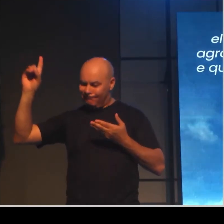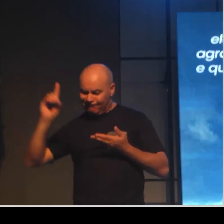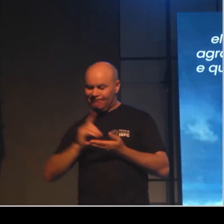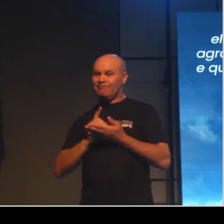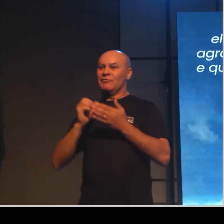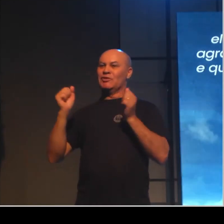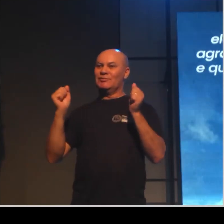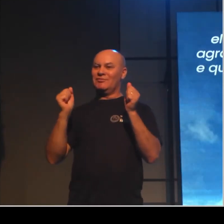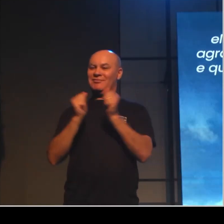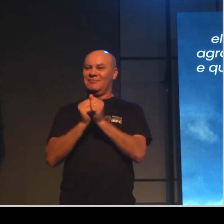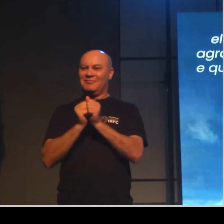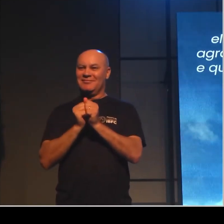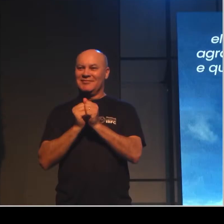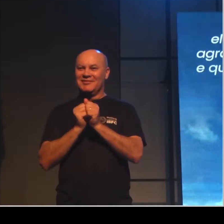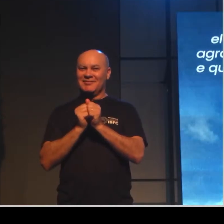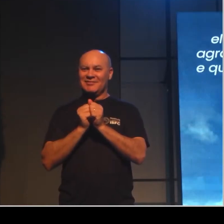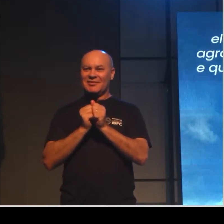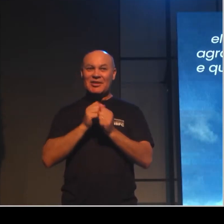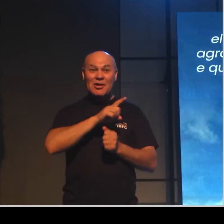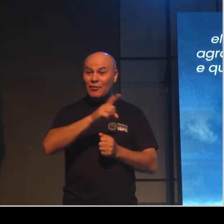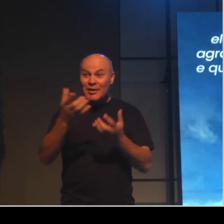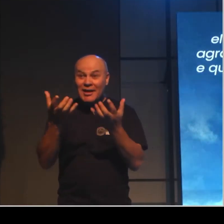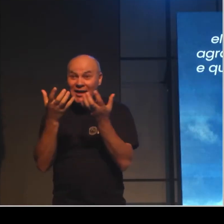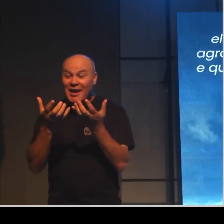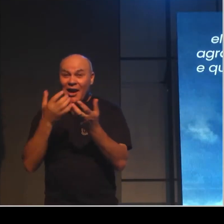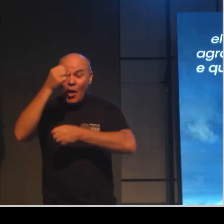abençoado? Coopere com o plano de Deus.